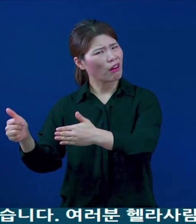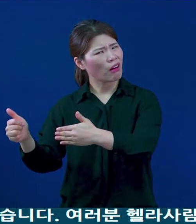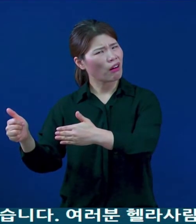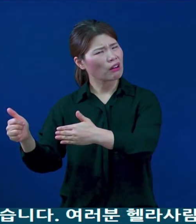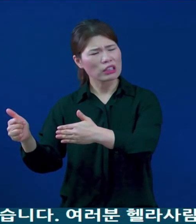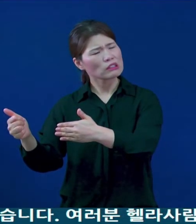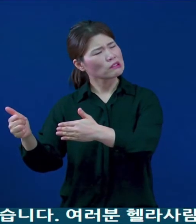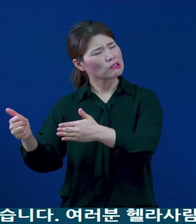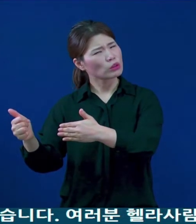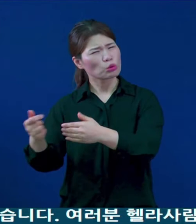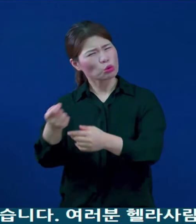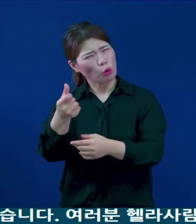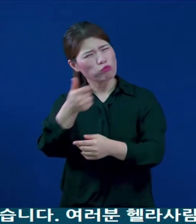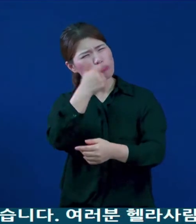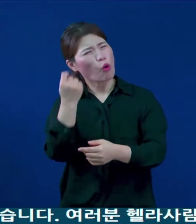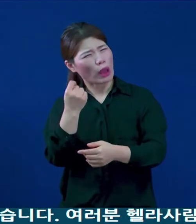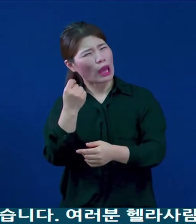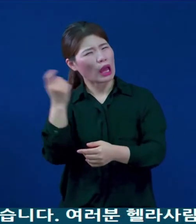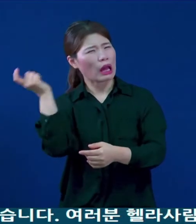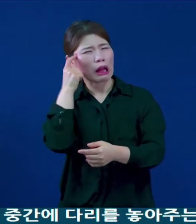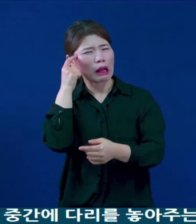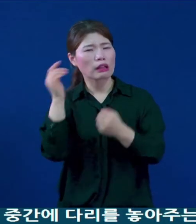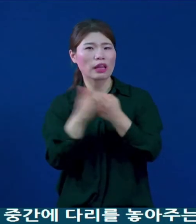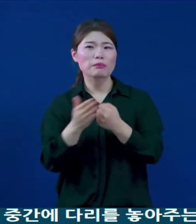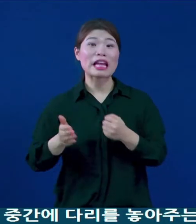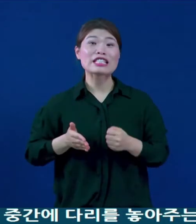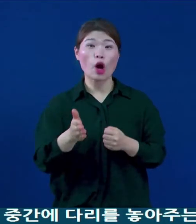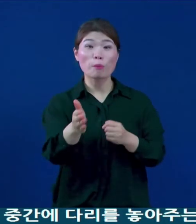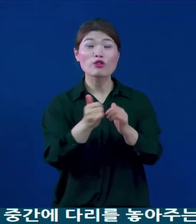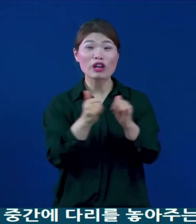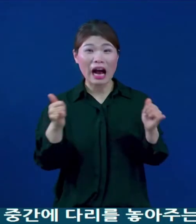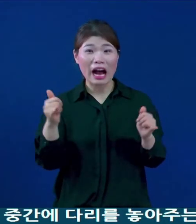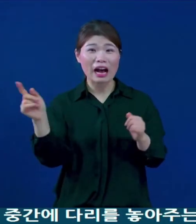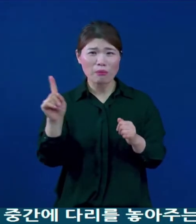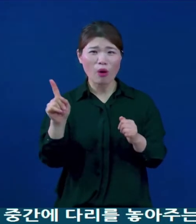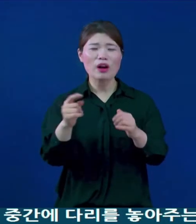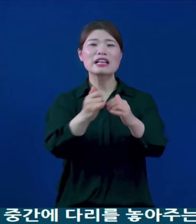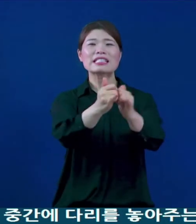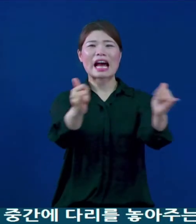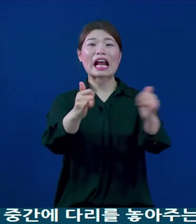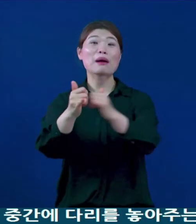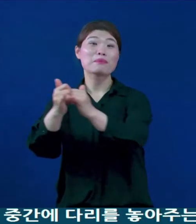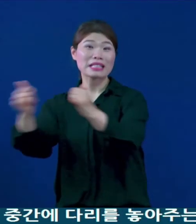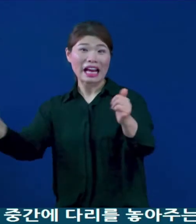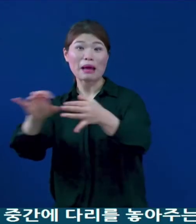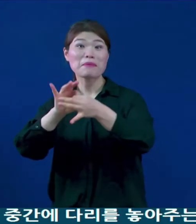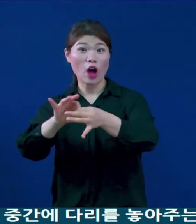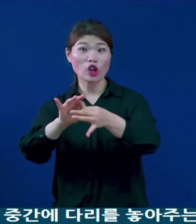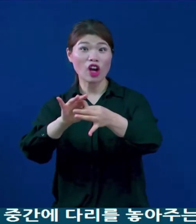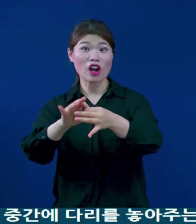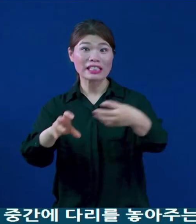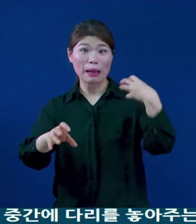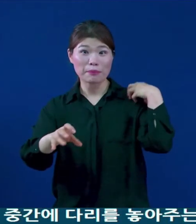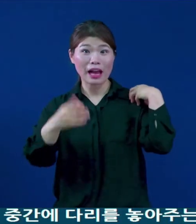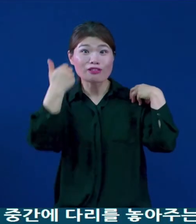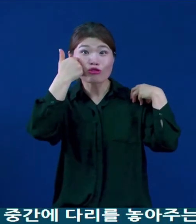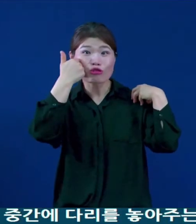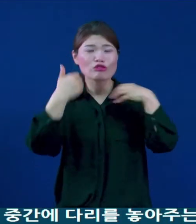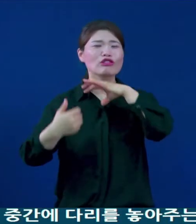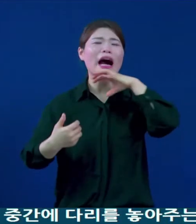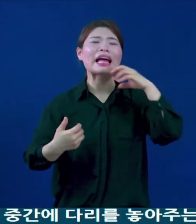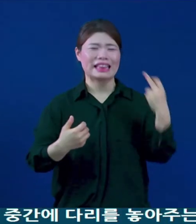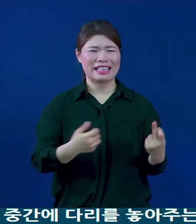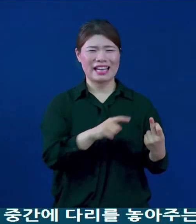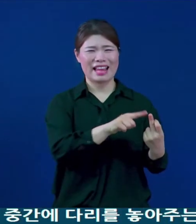같아요. 그래서 이런 일의 전문가인, 사람과 사람을 소개시켜주는 일의 전문가인